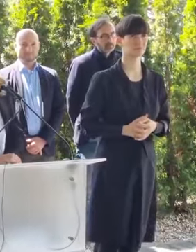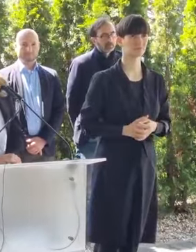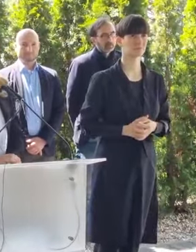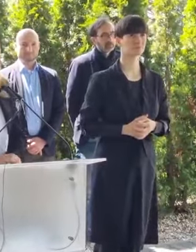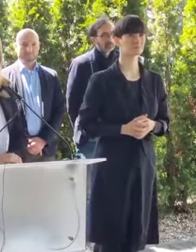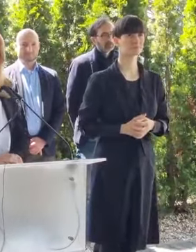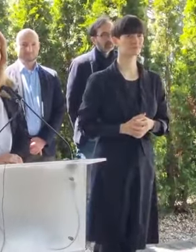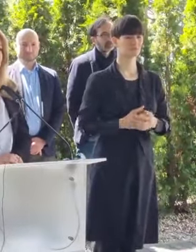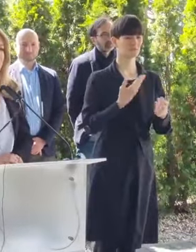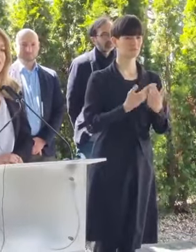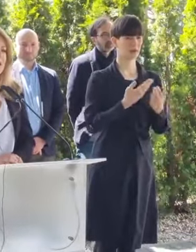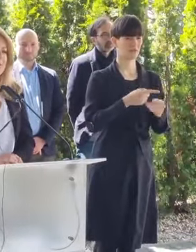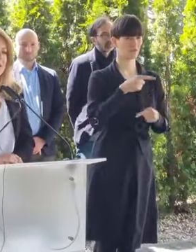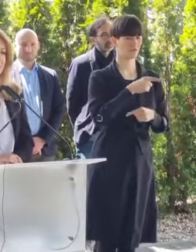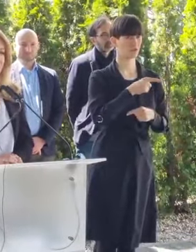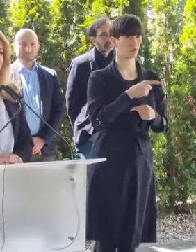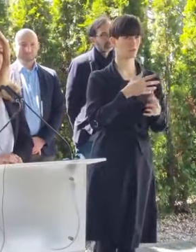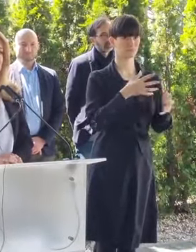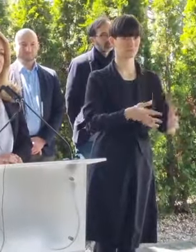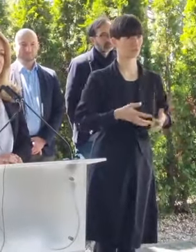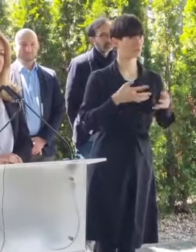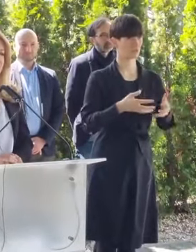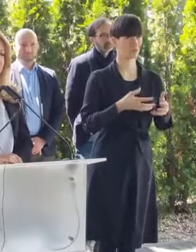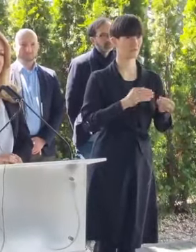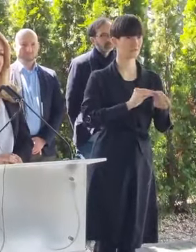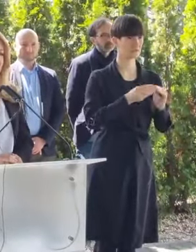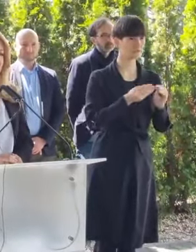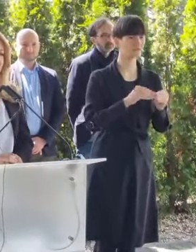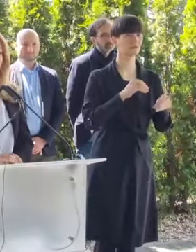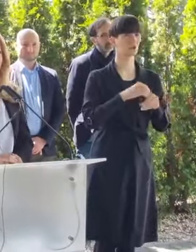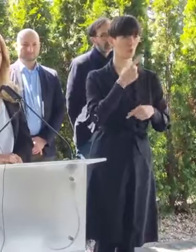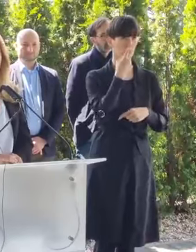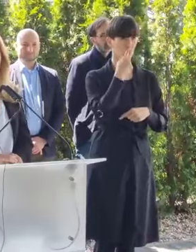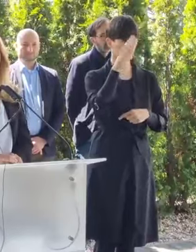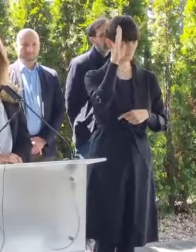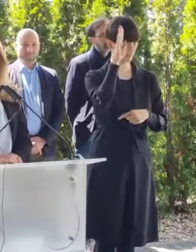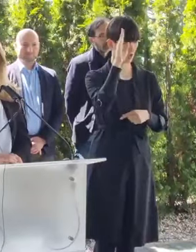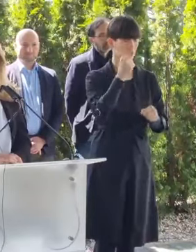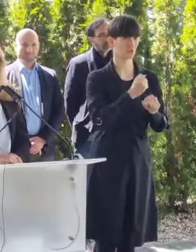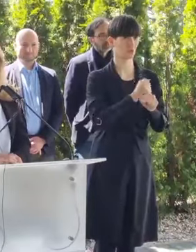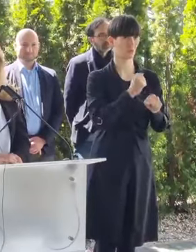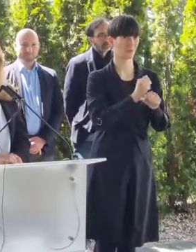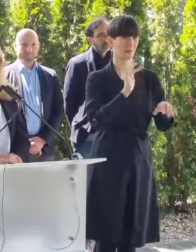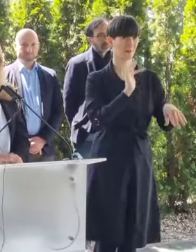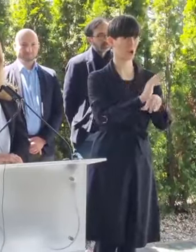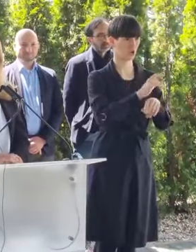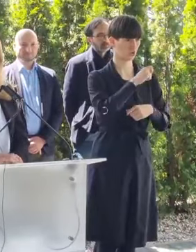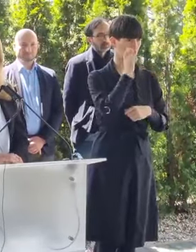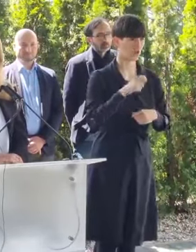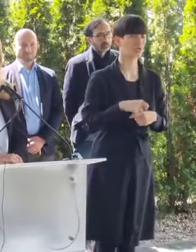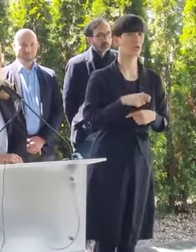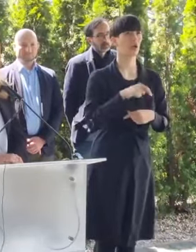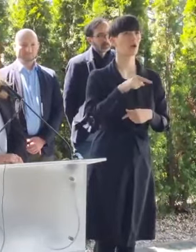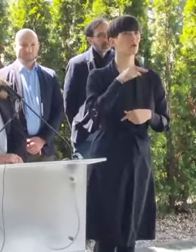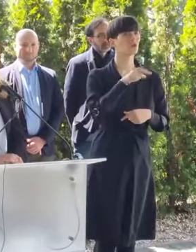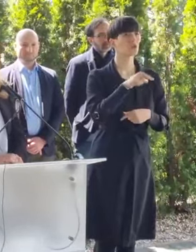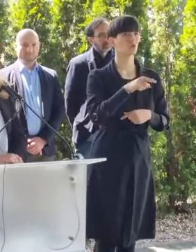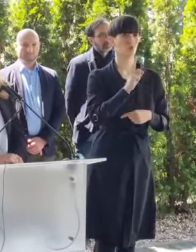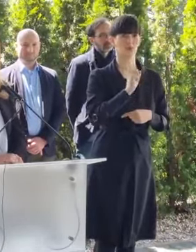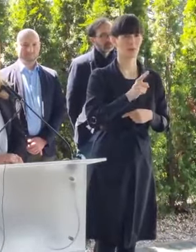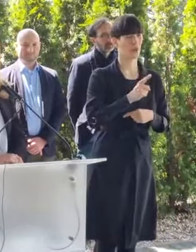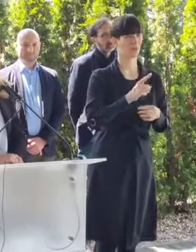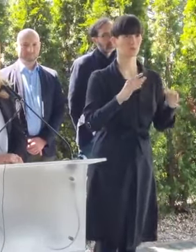Tieto všetky zverstvá, ktoré spomínam a všetky tie vojnové zločiny proti ľudskosti nie sú nevyhnutnou súčasťou